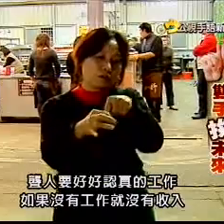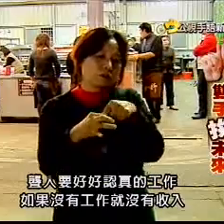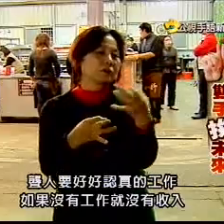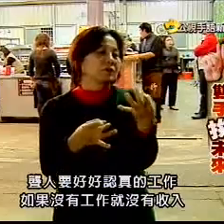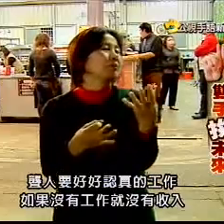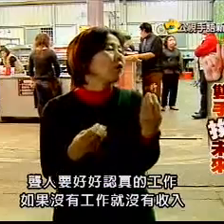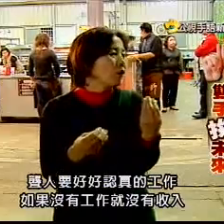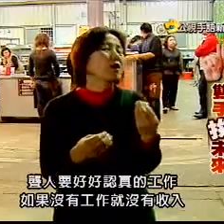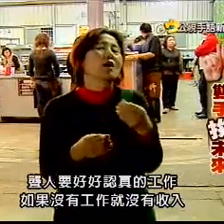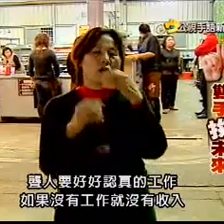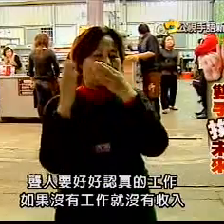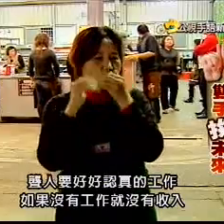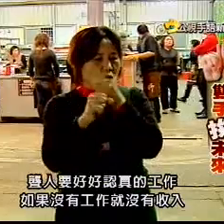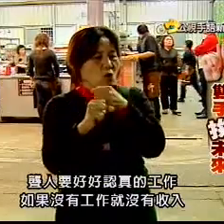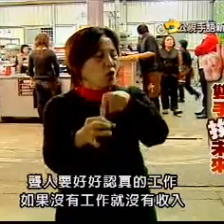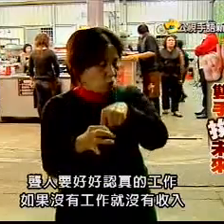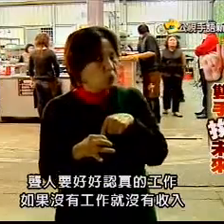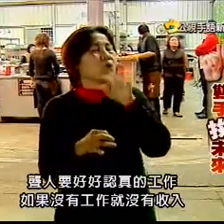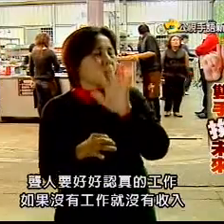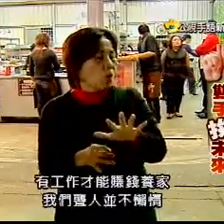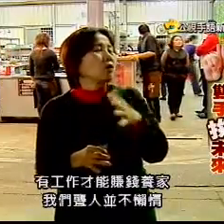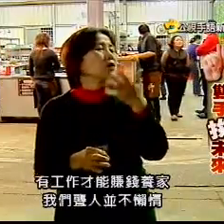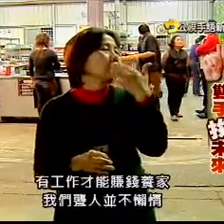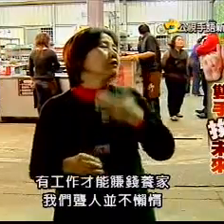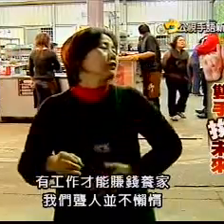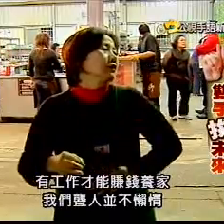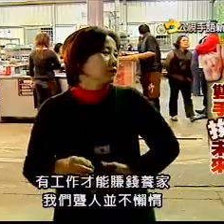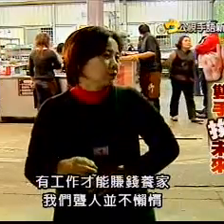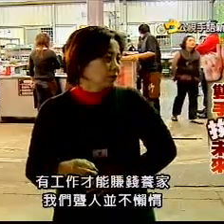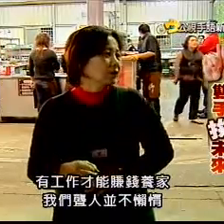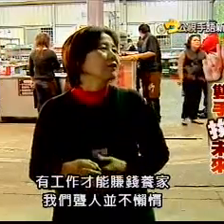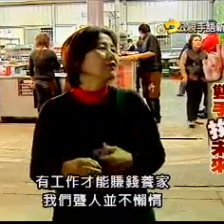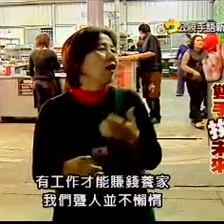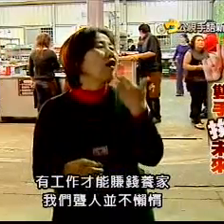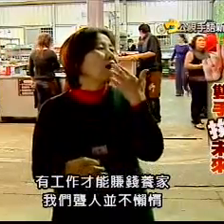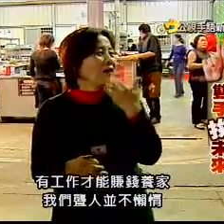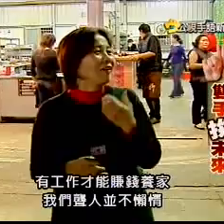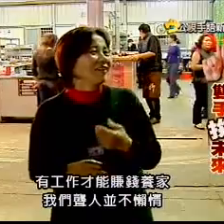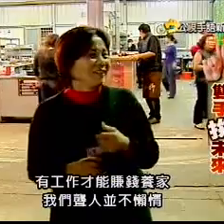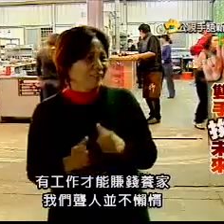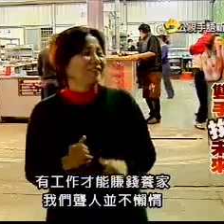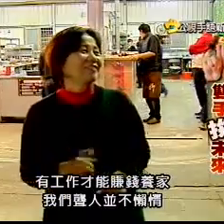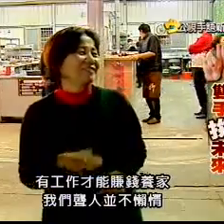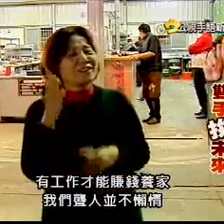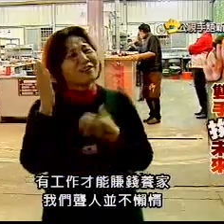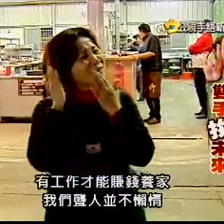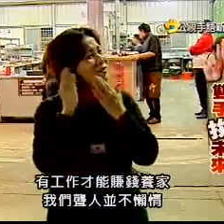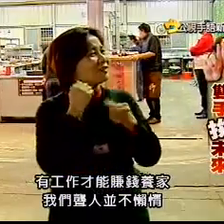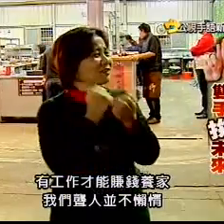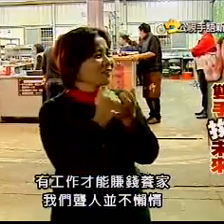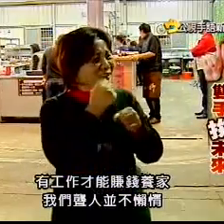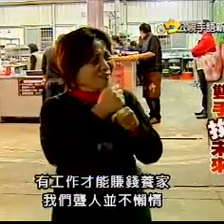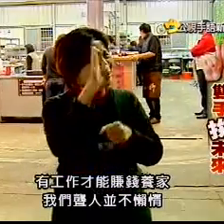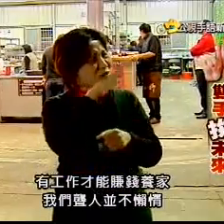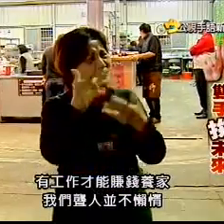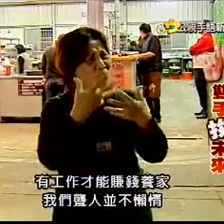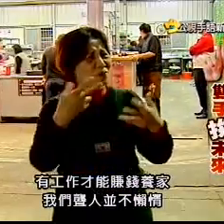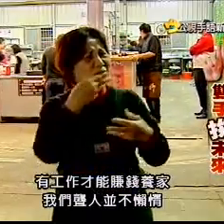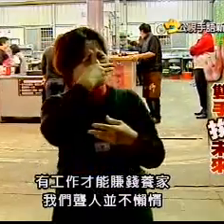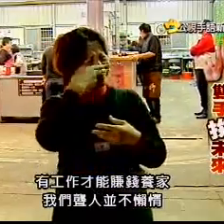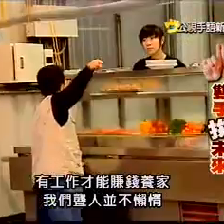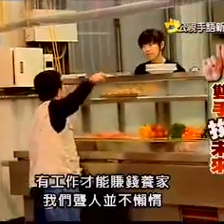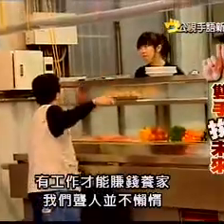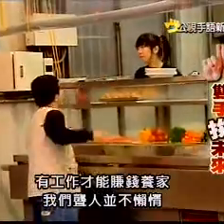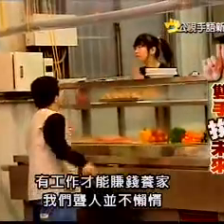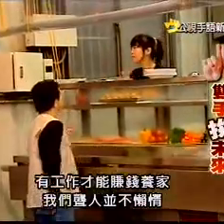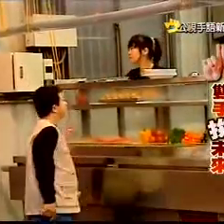如果没有了工作就没有收入，有工作才能够赚钱养家。我们龙人